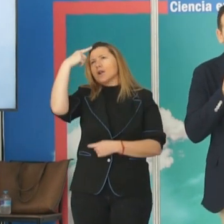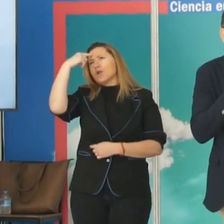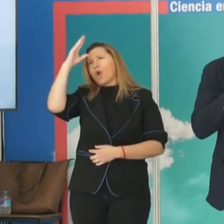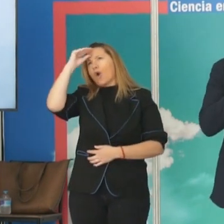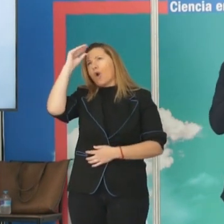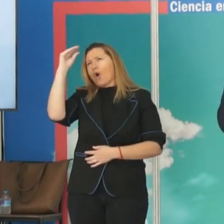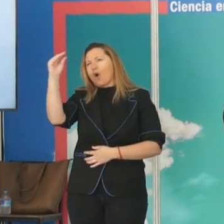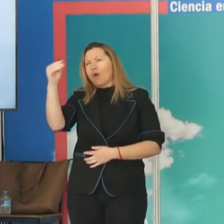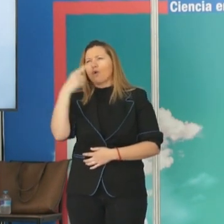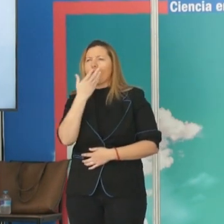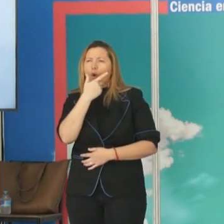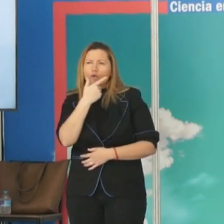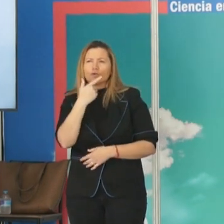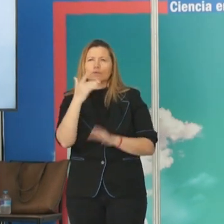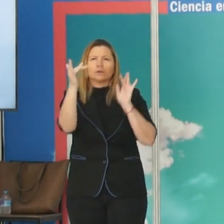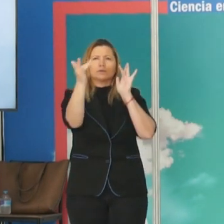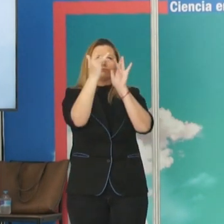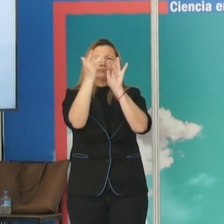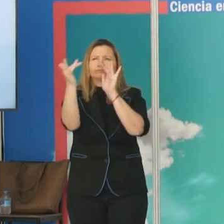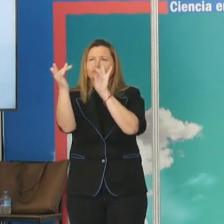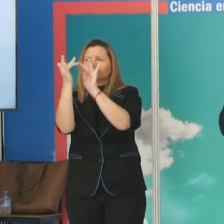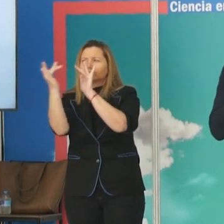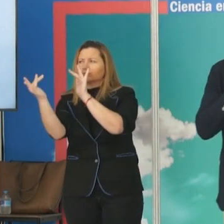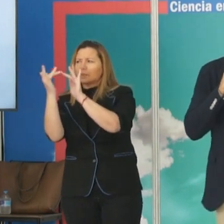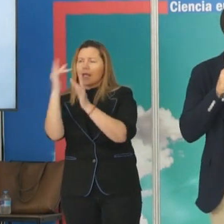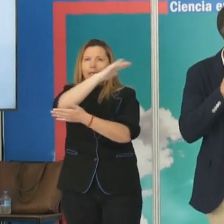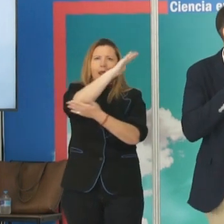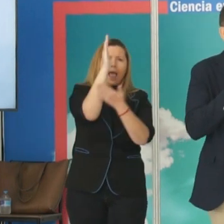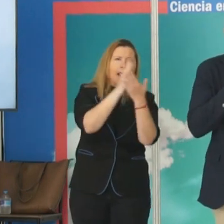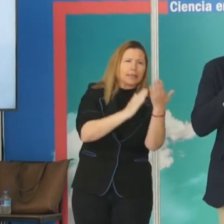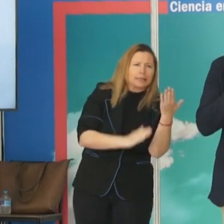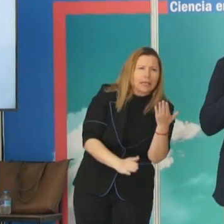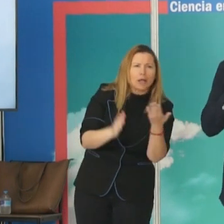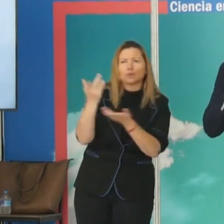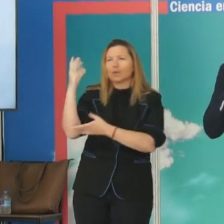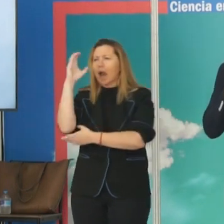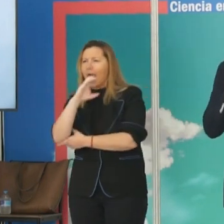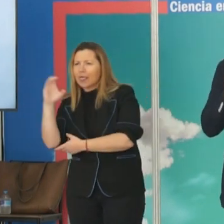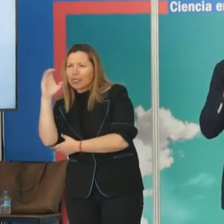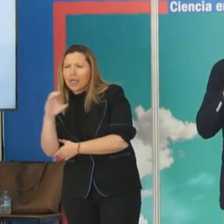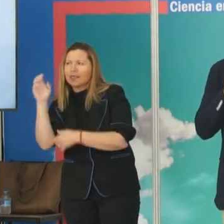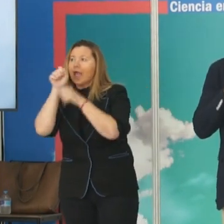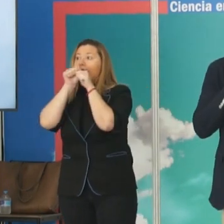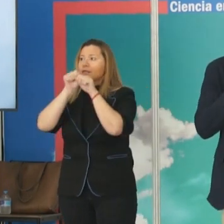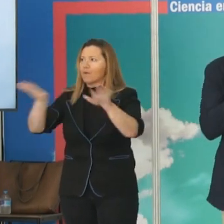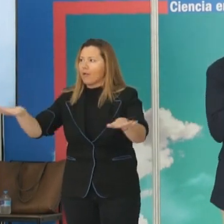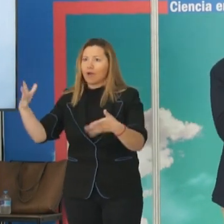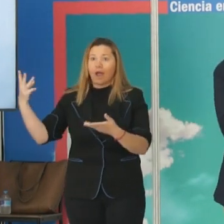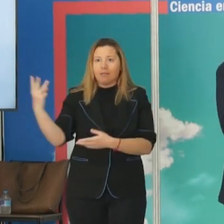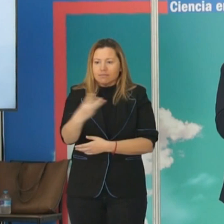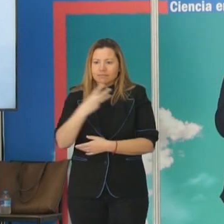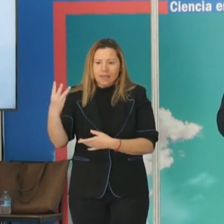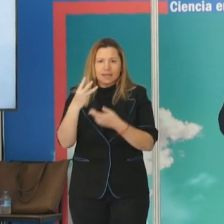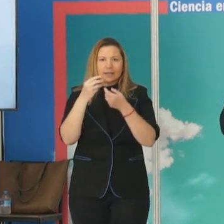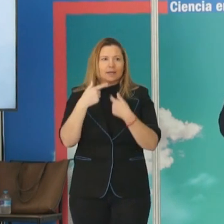visto que puede hacer. Saltar, por ejemplo, en este caso, desde la literatura a la ciencia y a la experimentación, que es lo que más nos gusta hacer nosotros